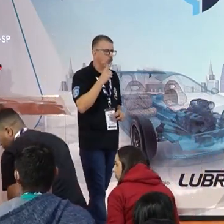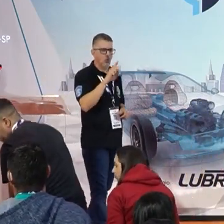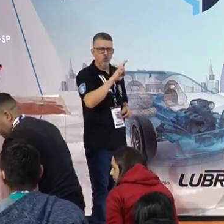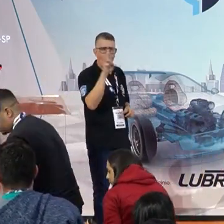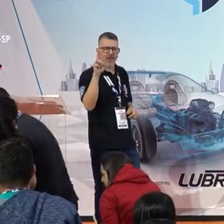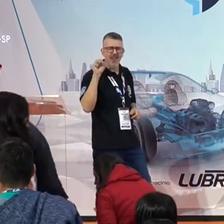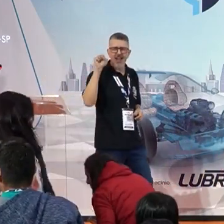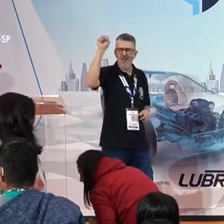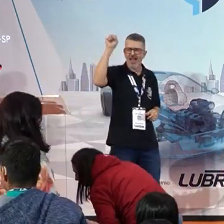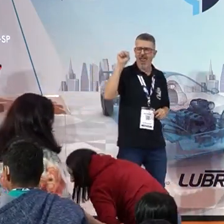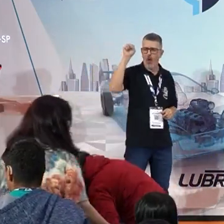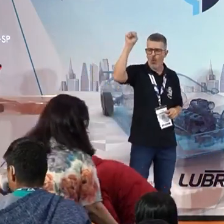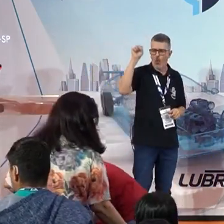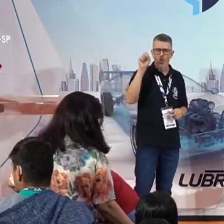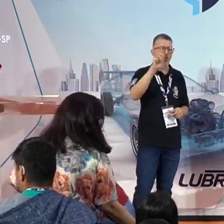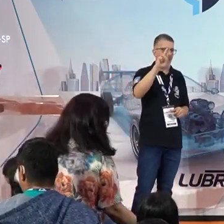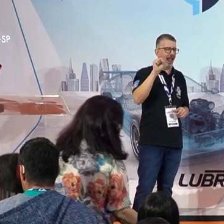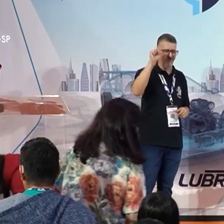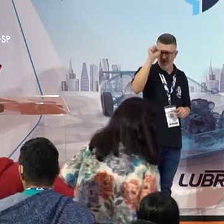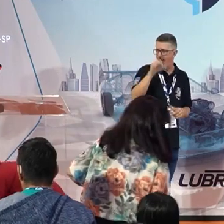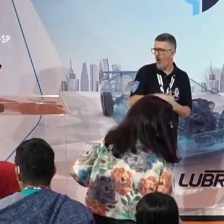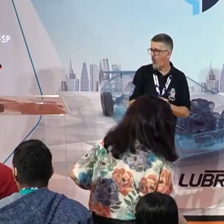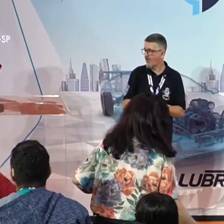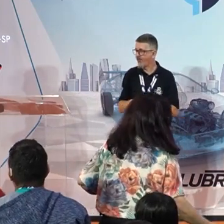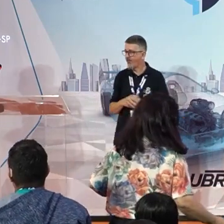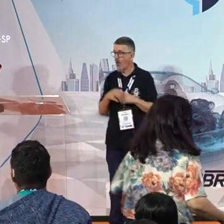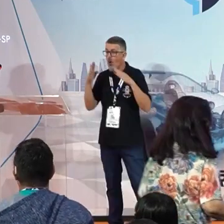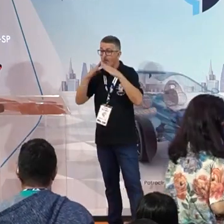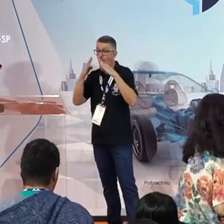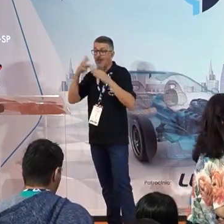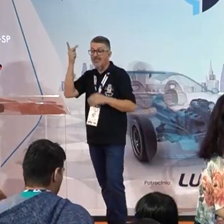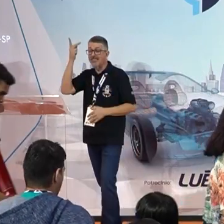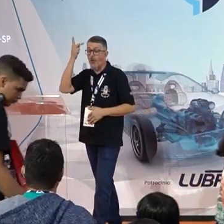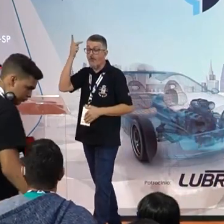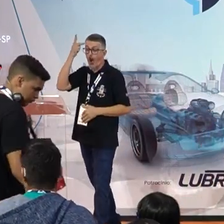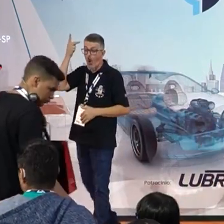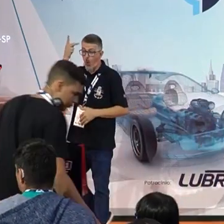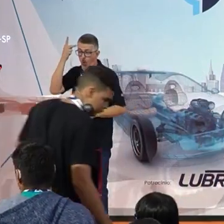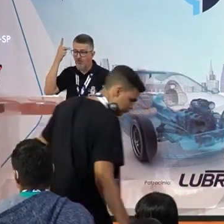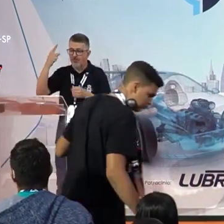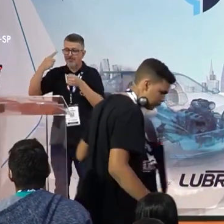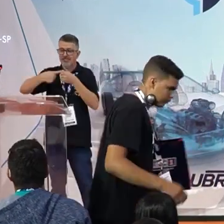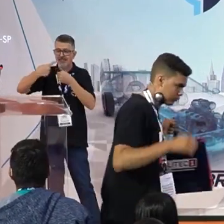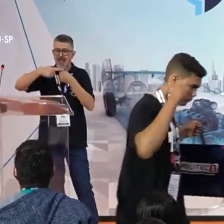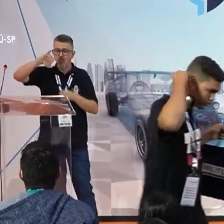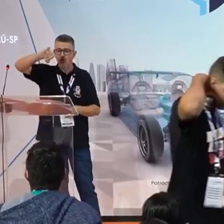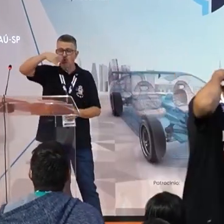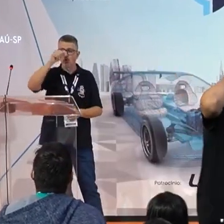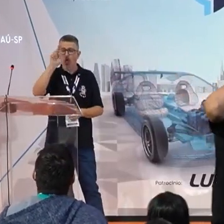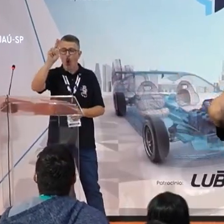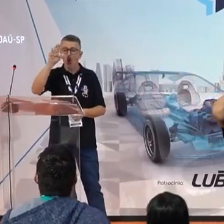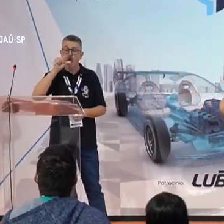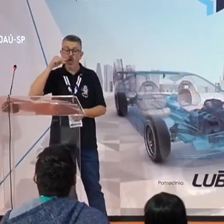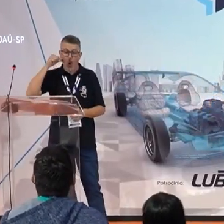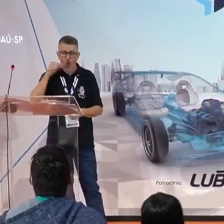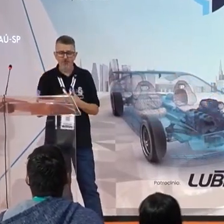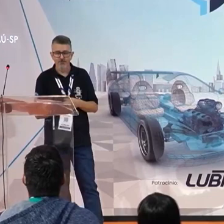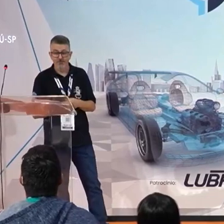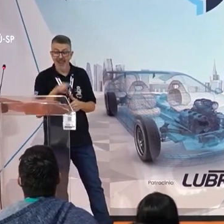Esse surdo Rafael, o nome dele é Rafael, ele mora em São Paulo, no interior de São Paulo, região